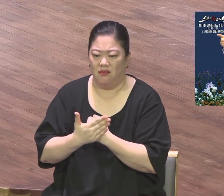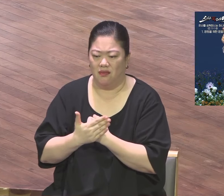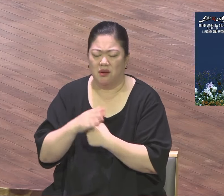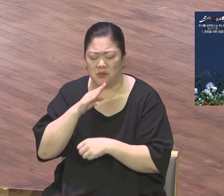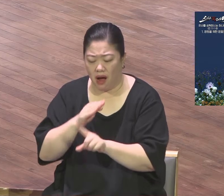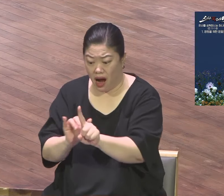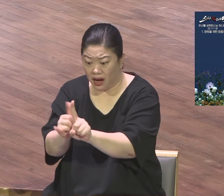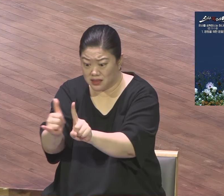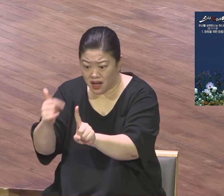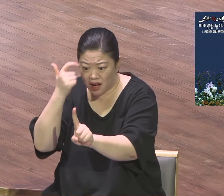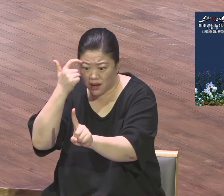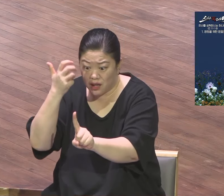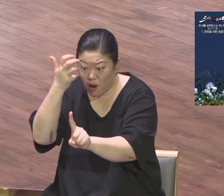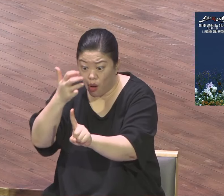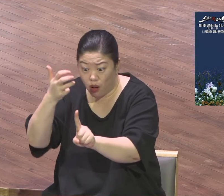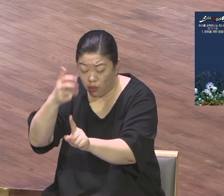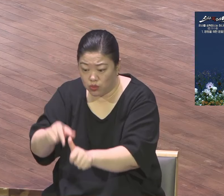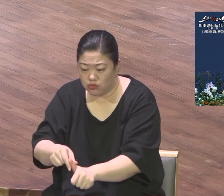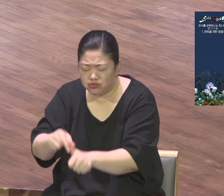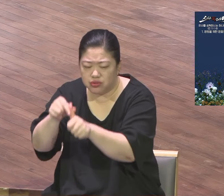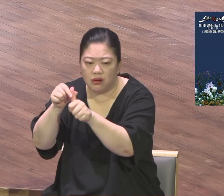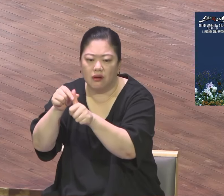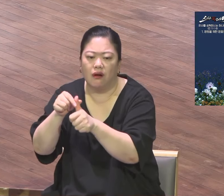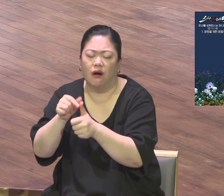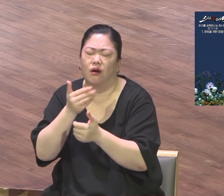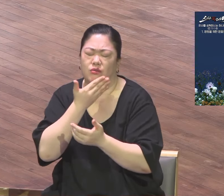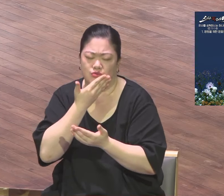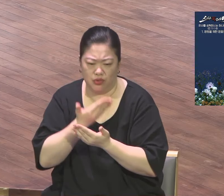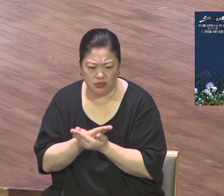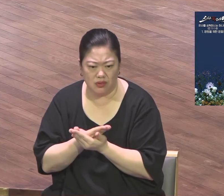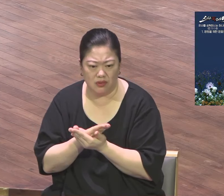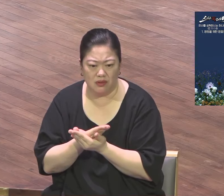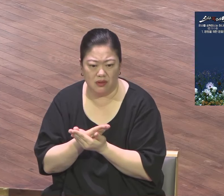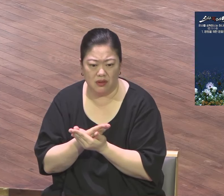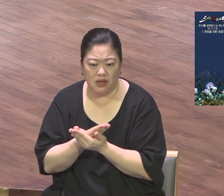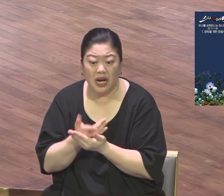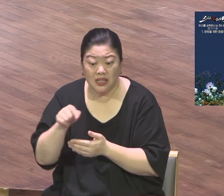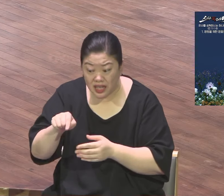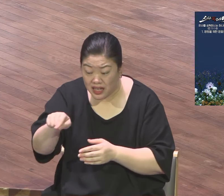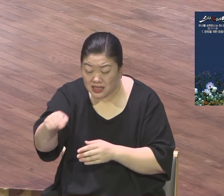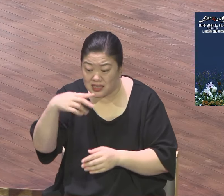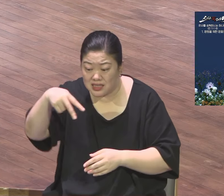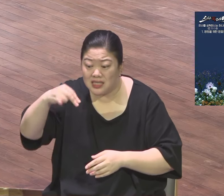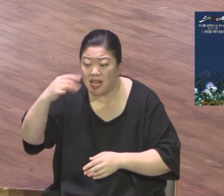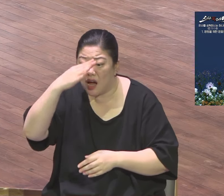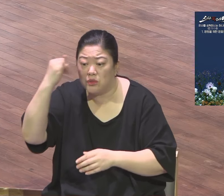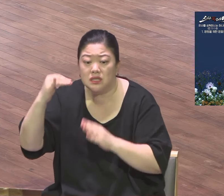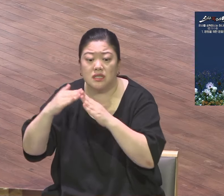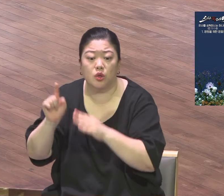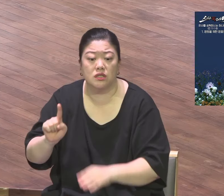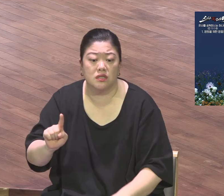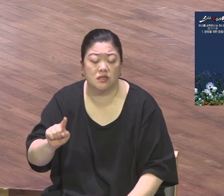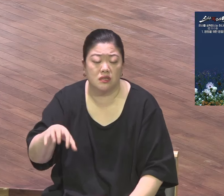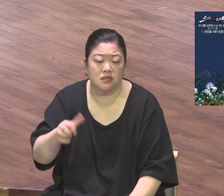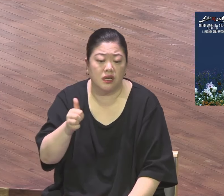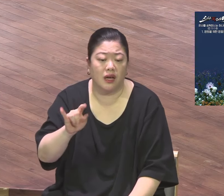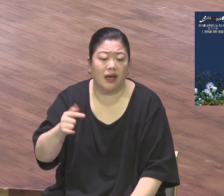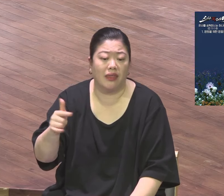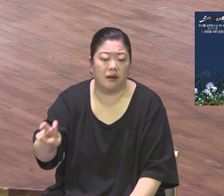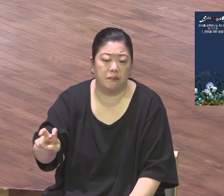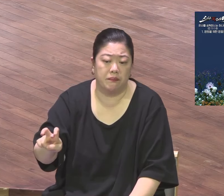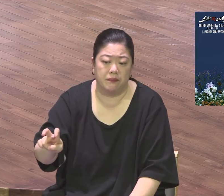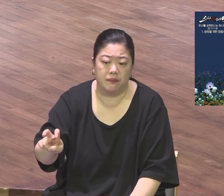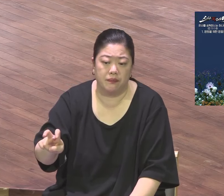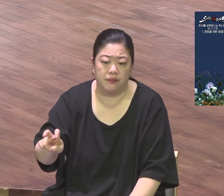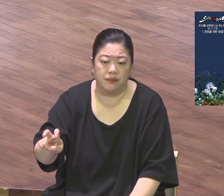그냥 팔뚝을 그냥 돌아다녀. 저 해남 마지막 끝이란 해남에서 또 배 타고 또 조그만 섬에 가서